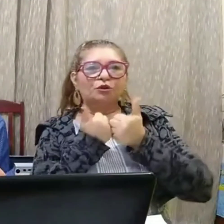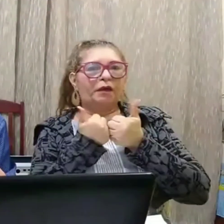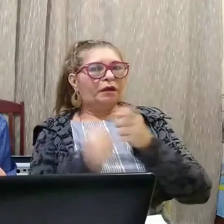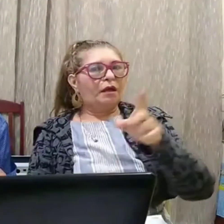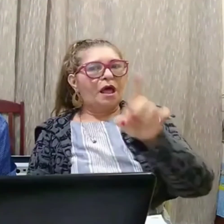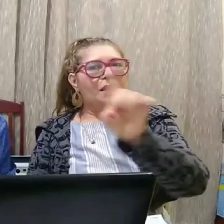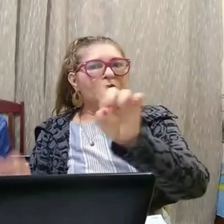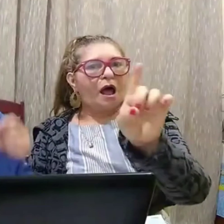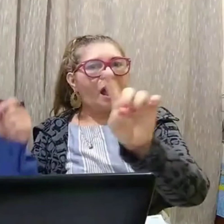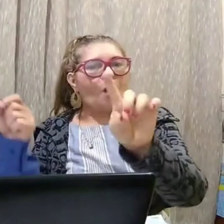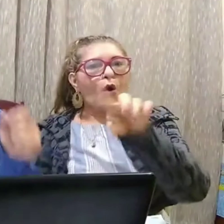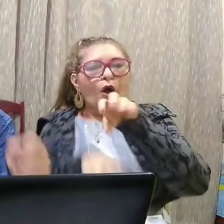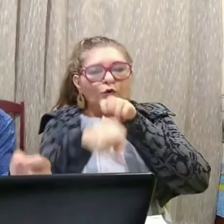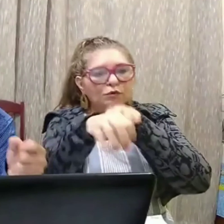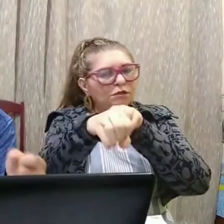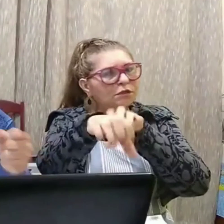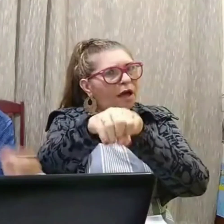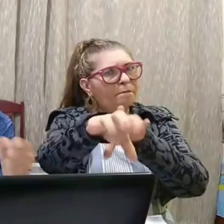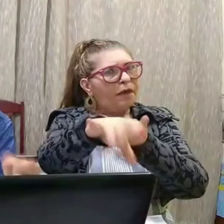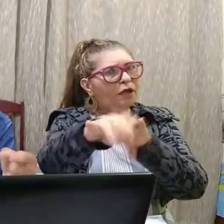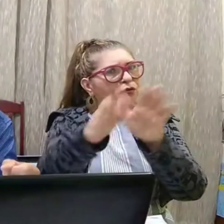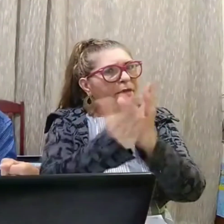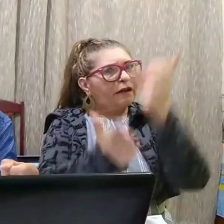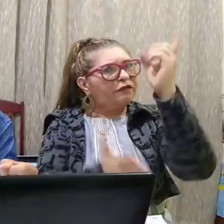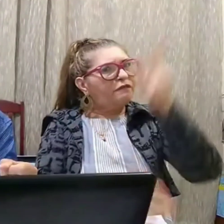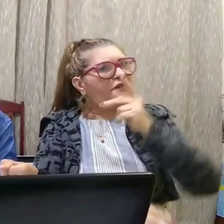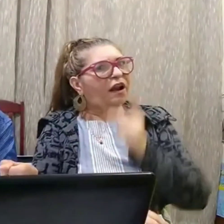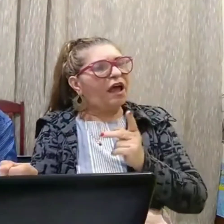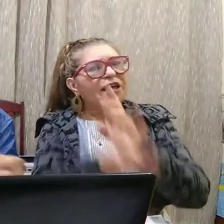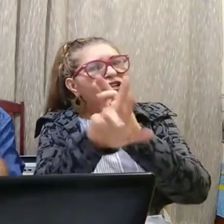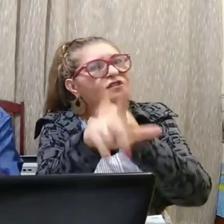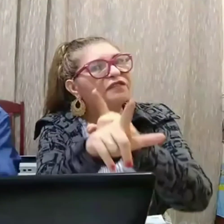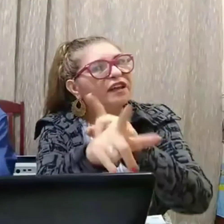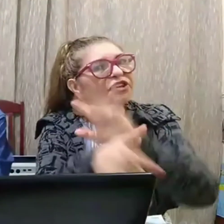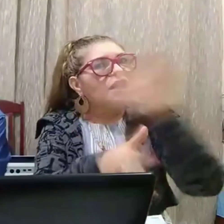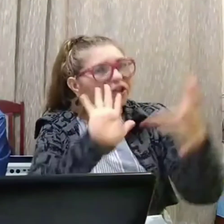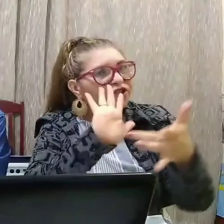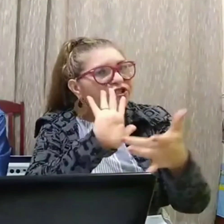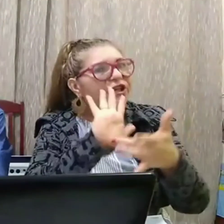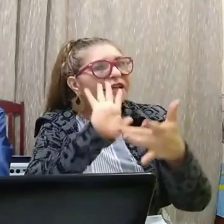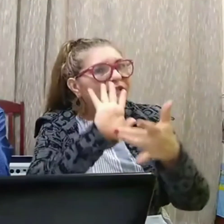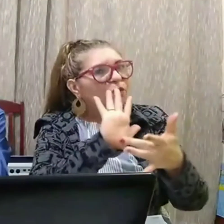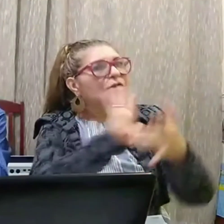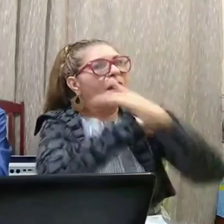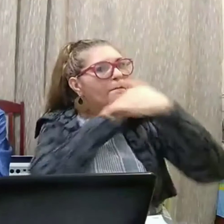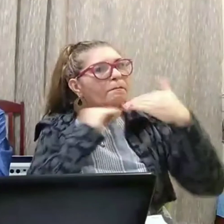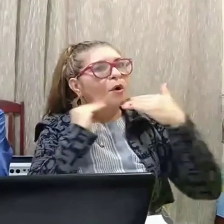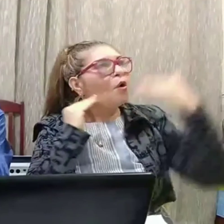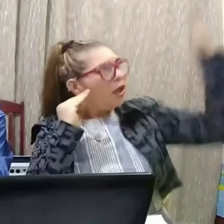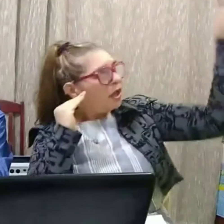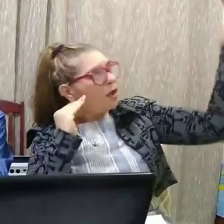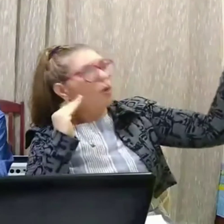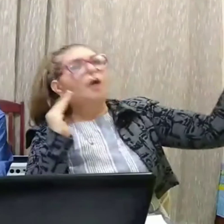cristã. Ao contrário, Jesus morreu e pagou o preço pelos meus pecados que eu cometi, e se eu cometer algum, porventura, e me